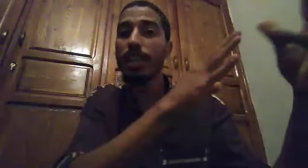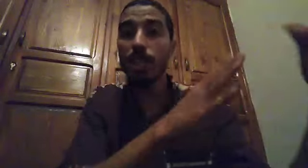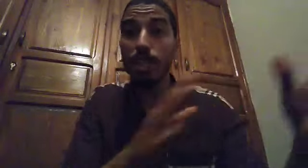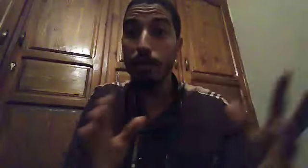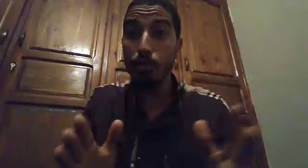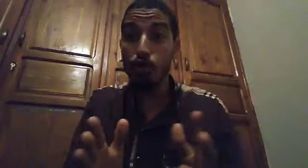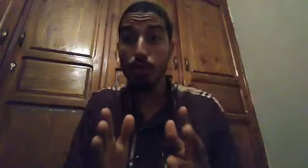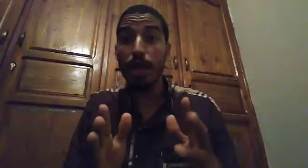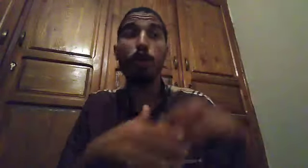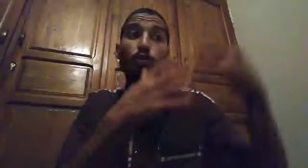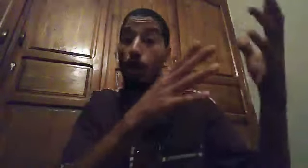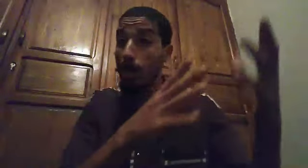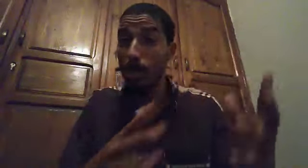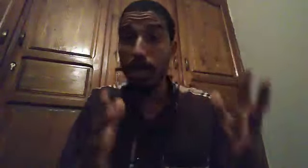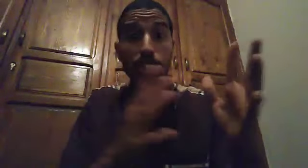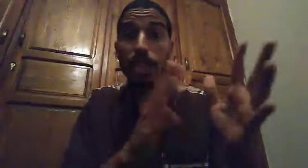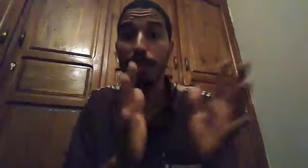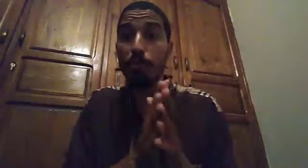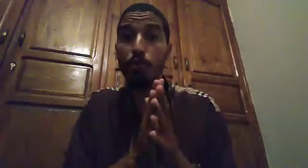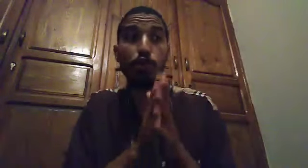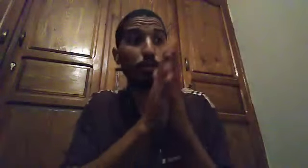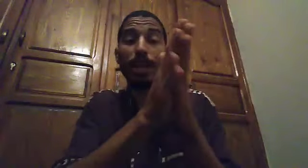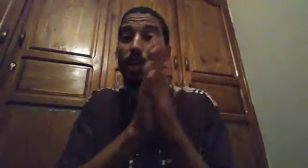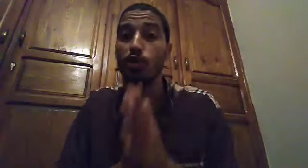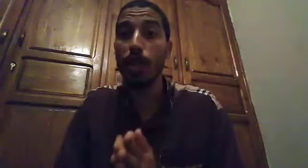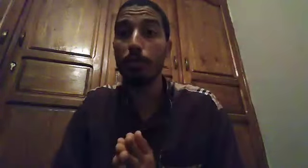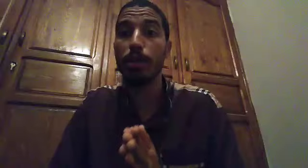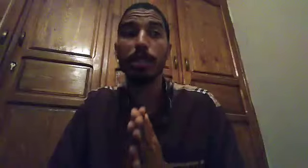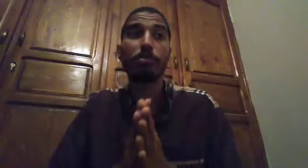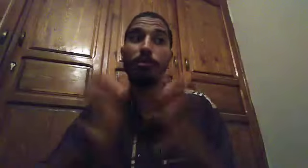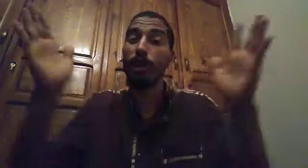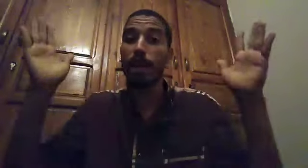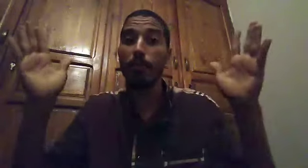اللي كيطلب منه الجماهير او المحللين، هادشي اللي كيطلبوا منه، دي ماريا خصو يلعب يبدا رسمي فراه لعب.